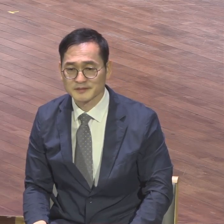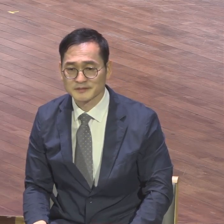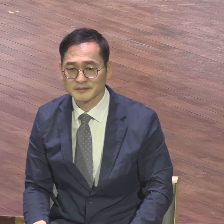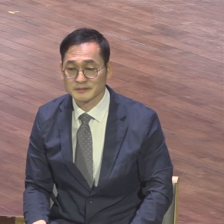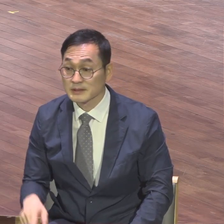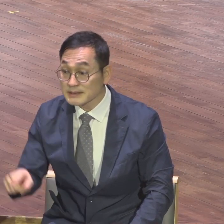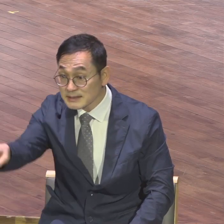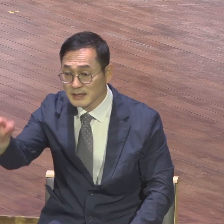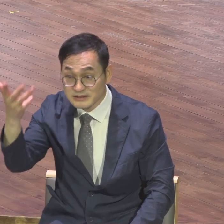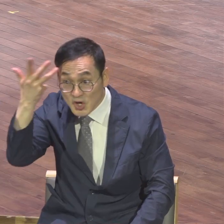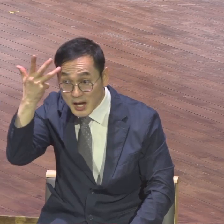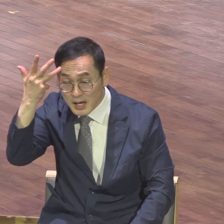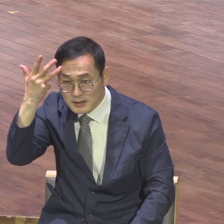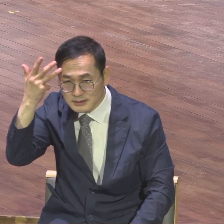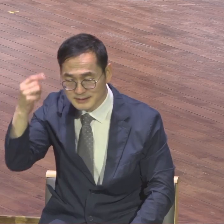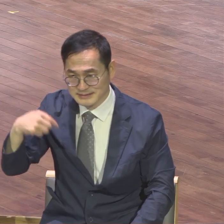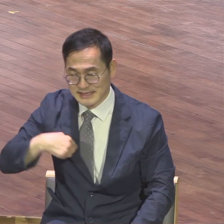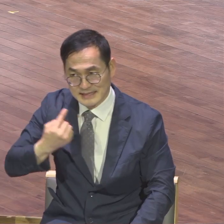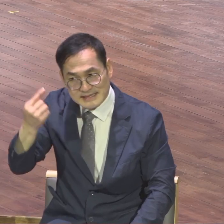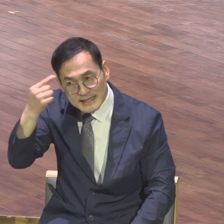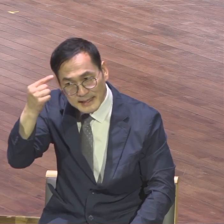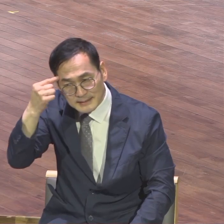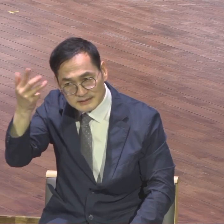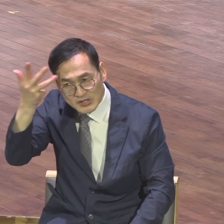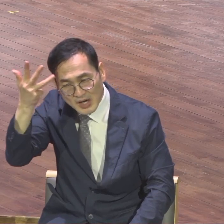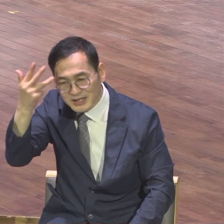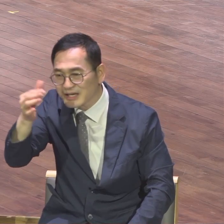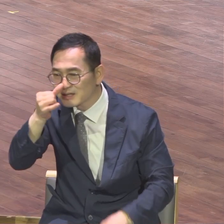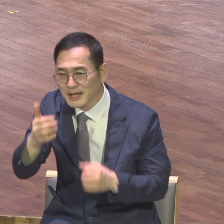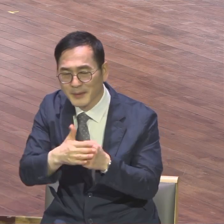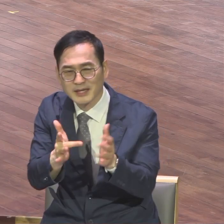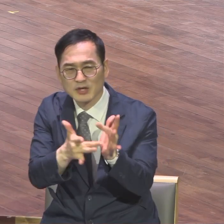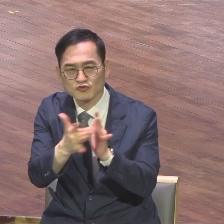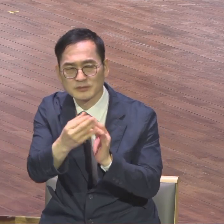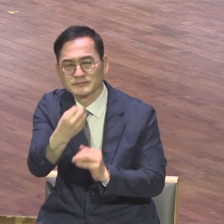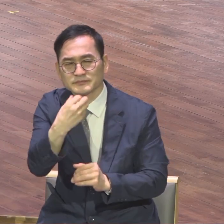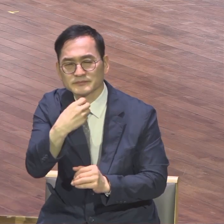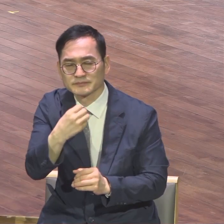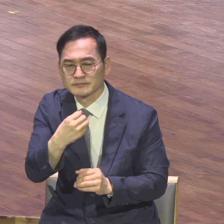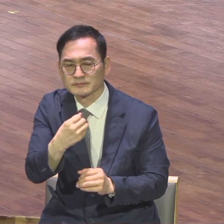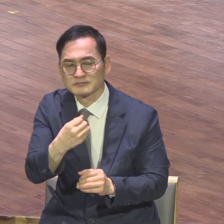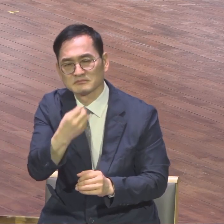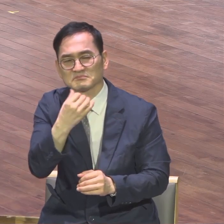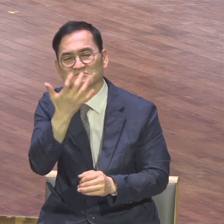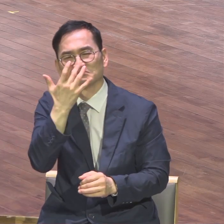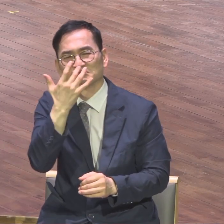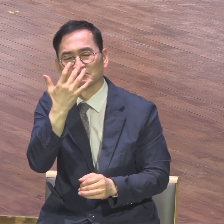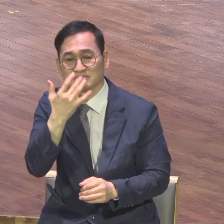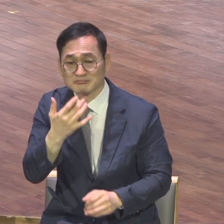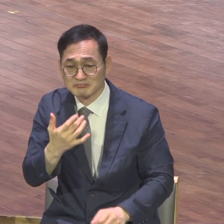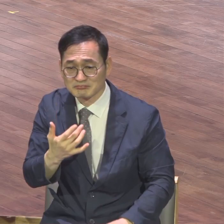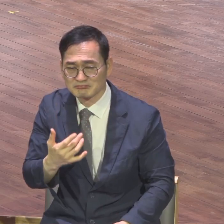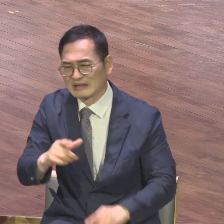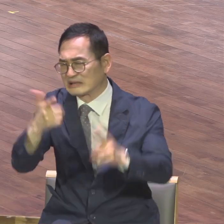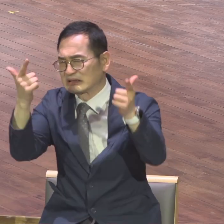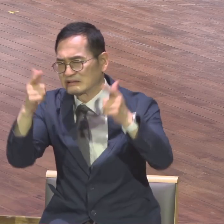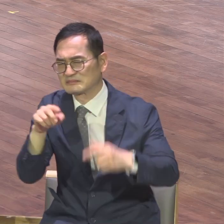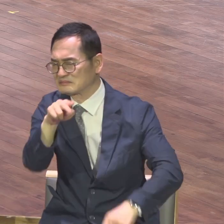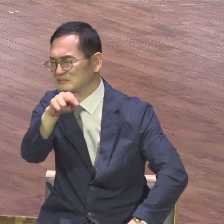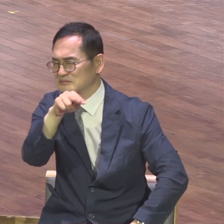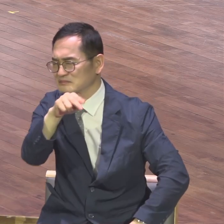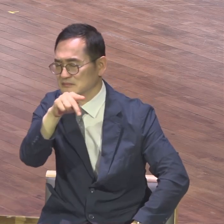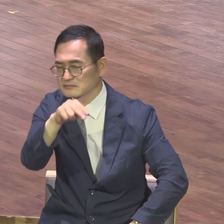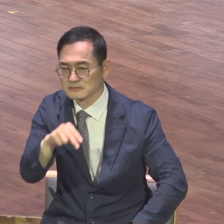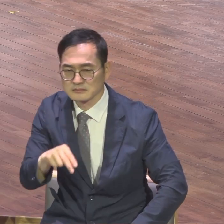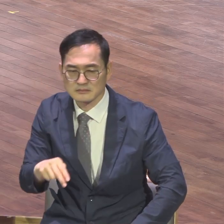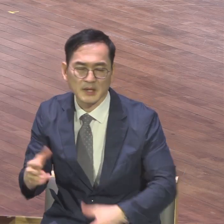못 받아요. 자기 나름대로 이론과 논리를 가지고 있어요. 아무리 강조해도 그것을 희석시켜 자기 합리화를